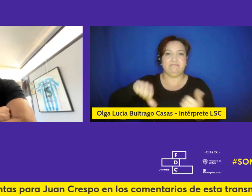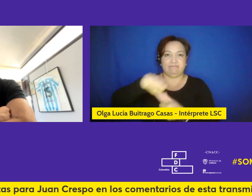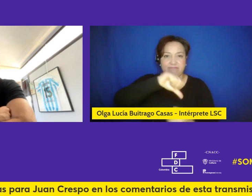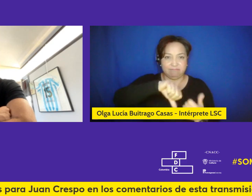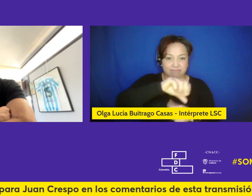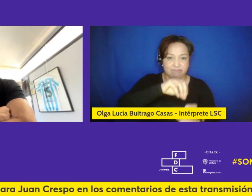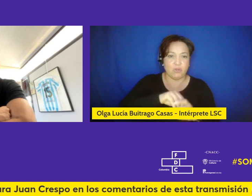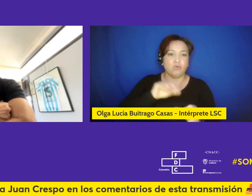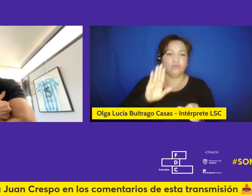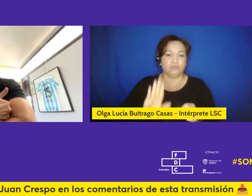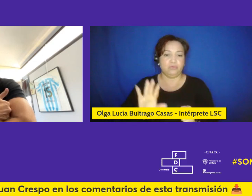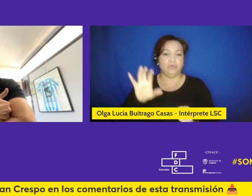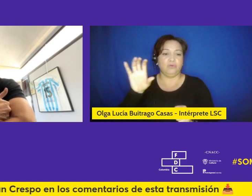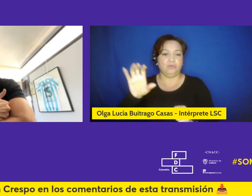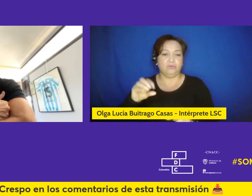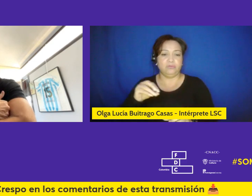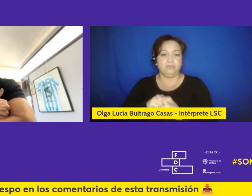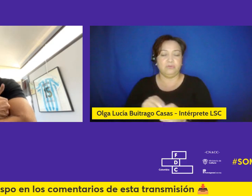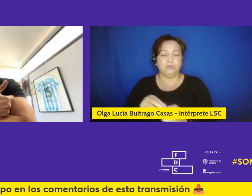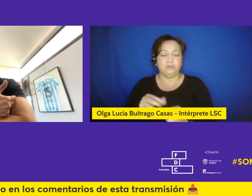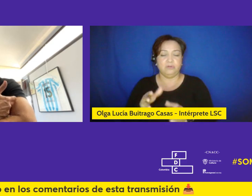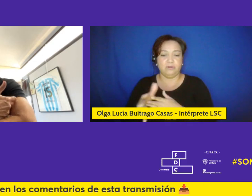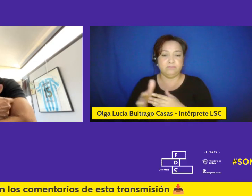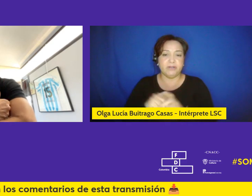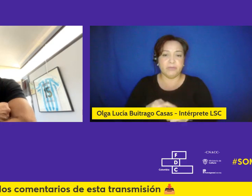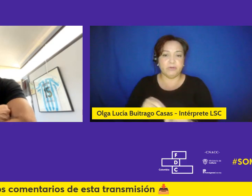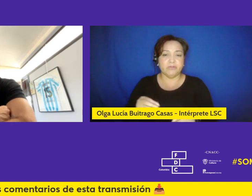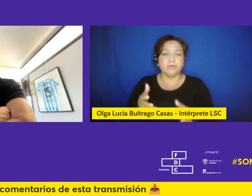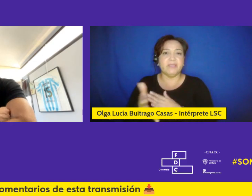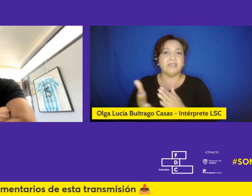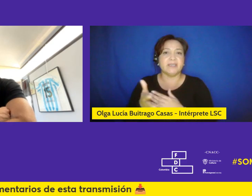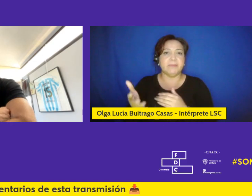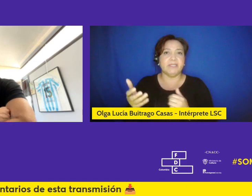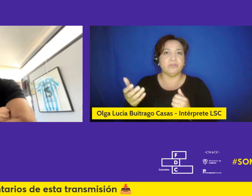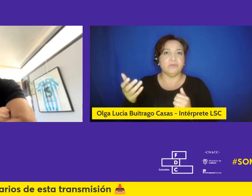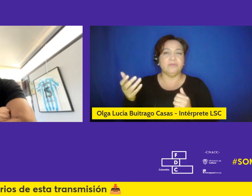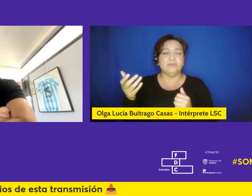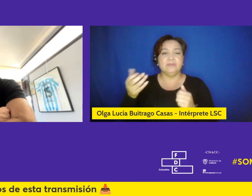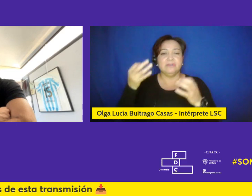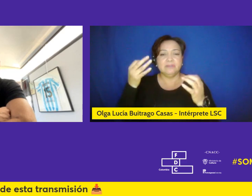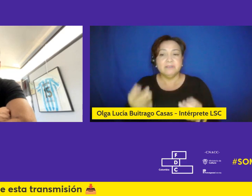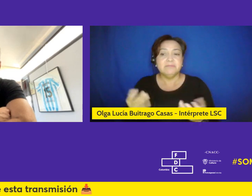país. Pero que el público está. El tema es que no se entera o la película no llega.